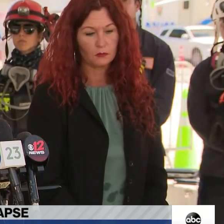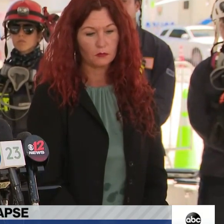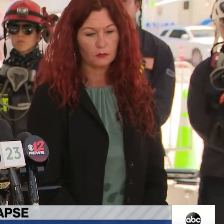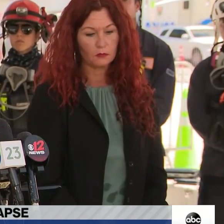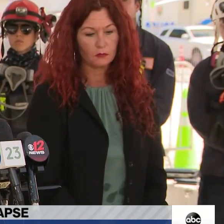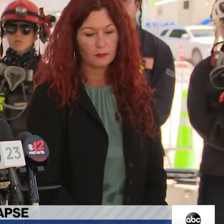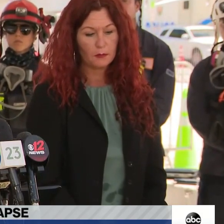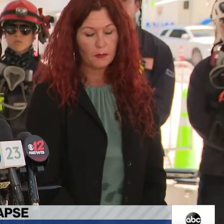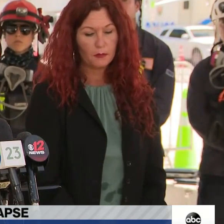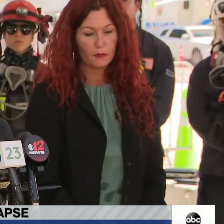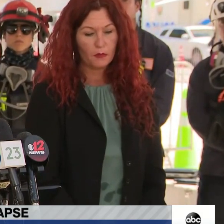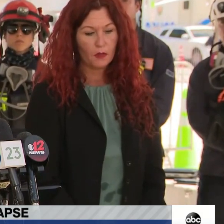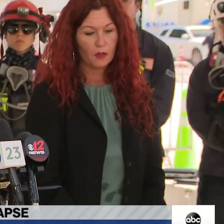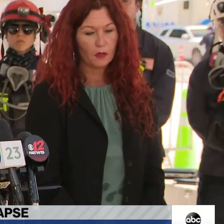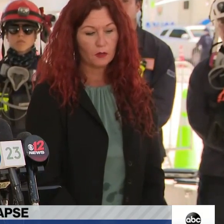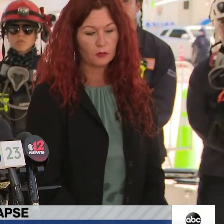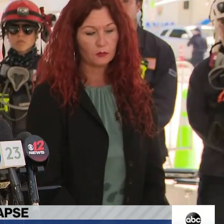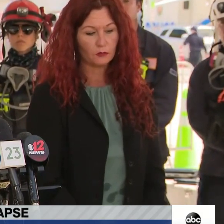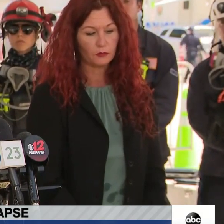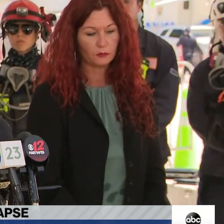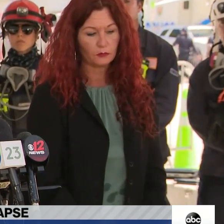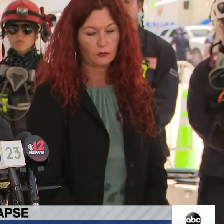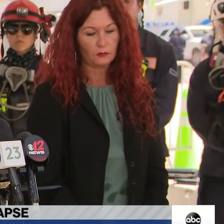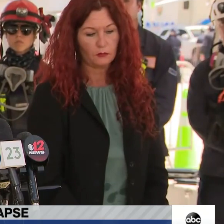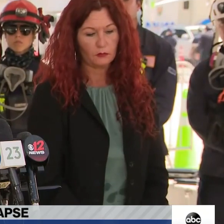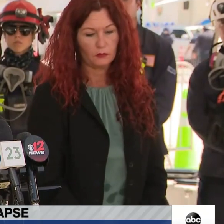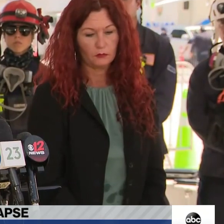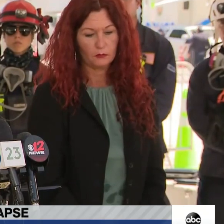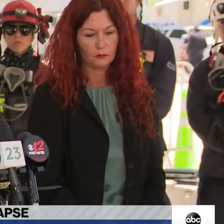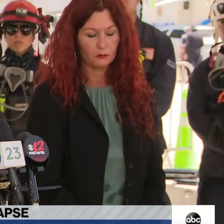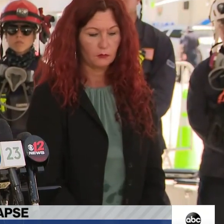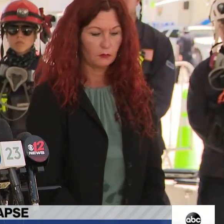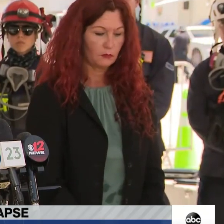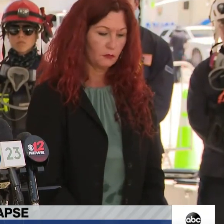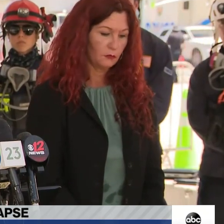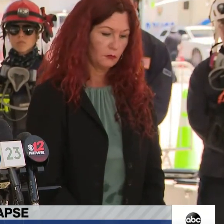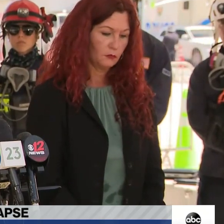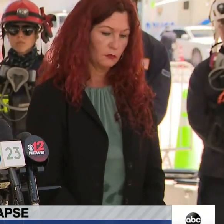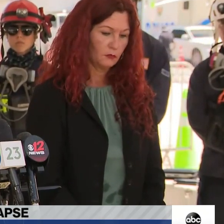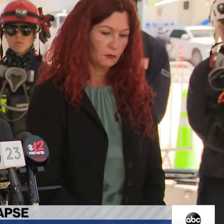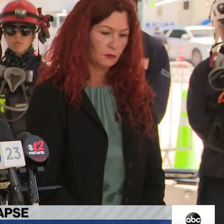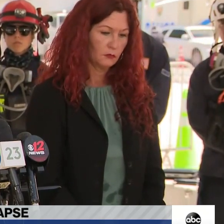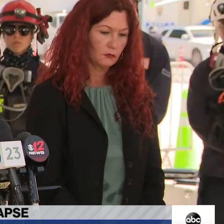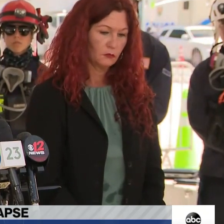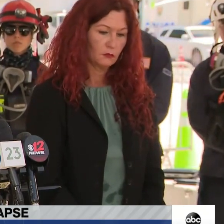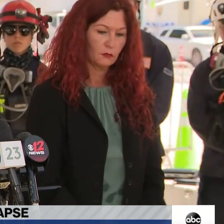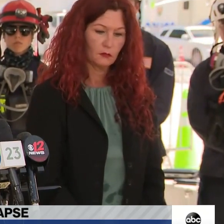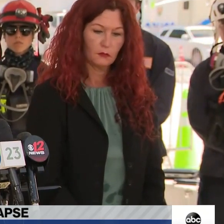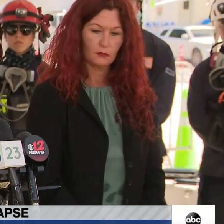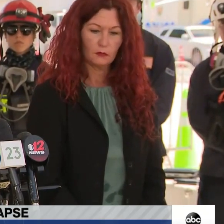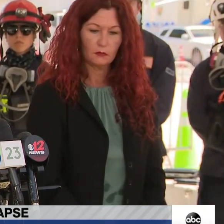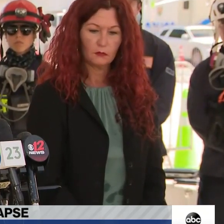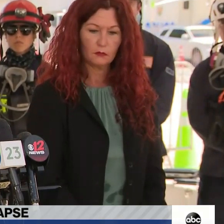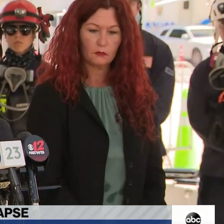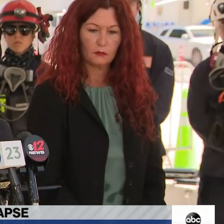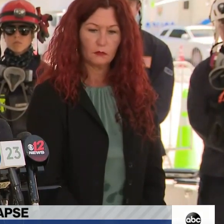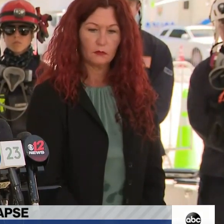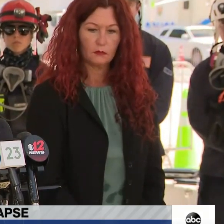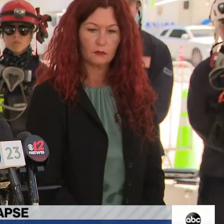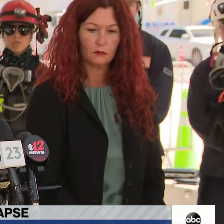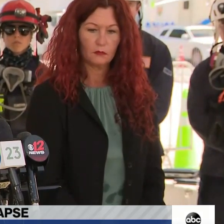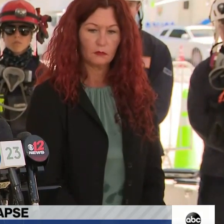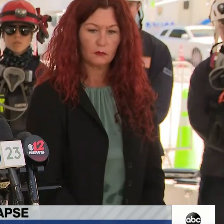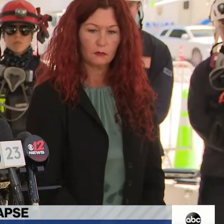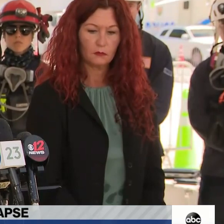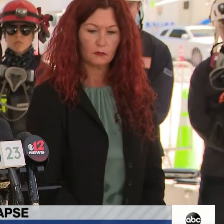que equipos de Virginia, Ohio, Pensilvania, Indiana y Nueva Jersey. Y estamos muy agradecidos por la